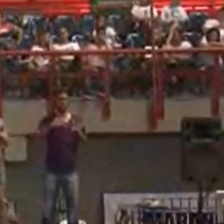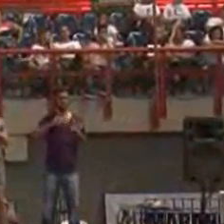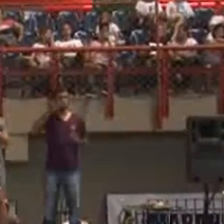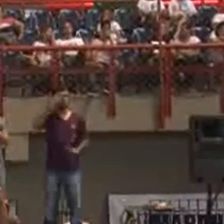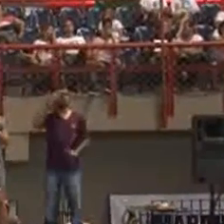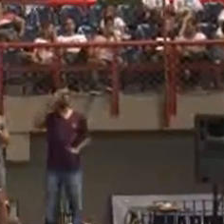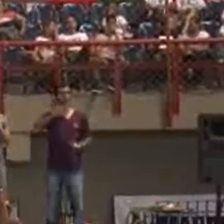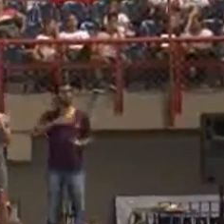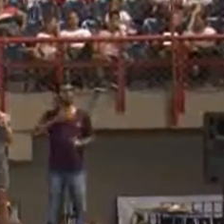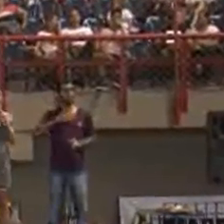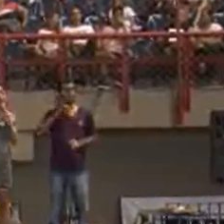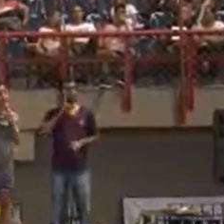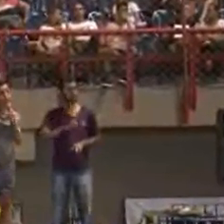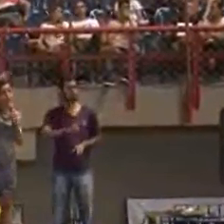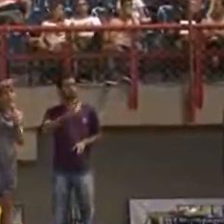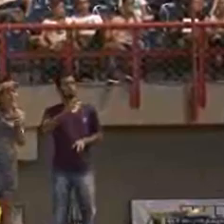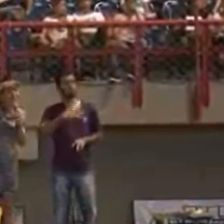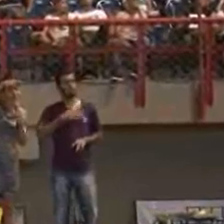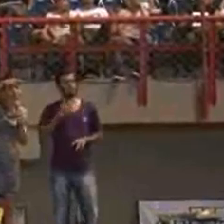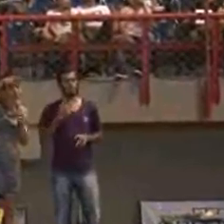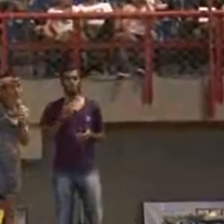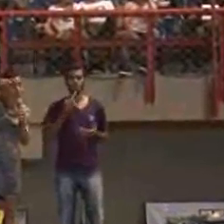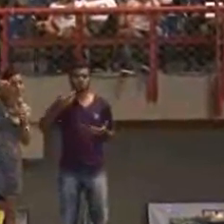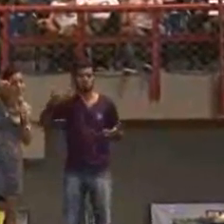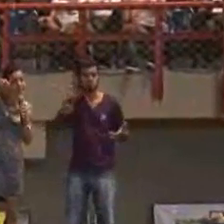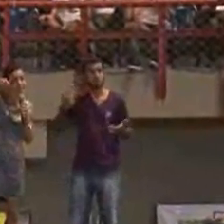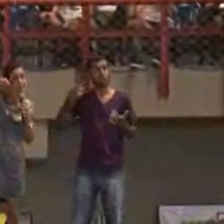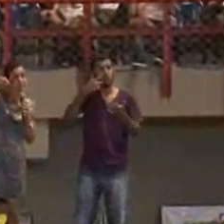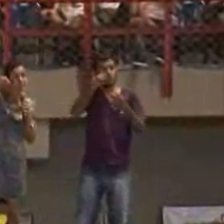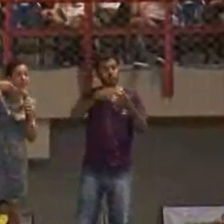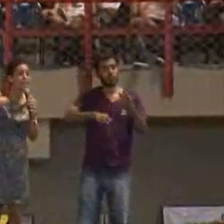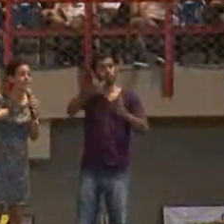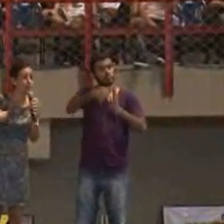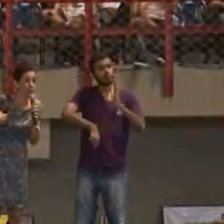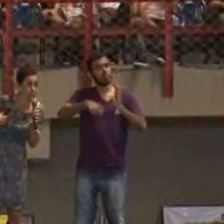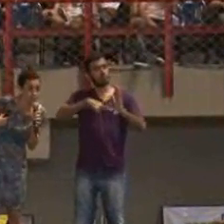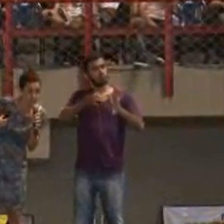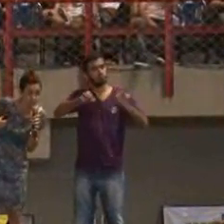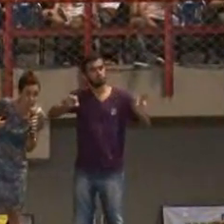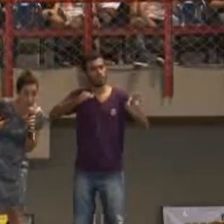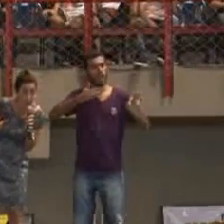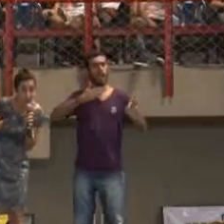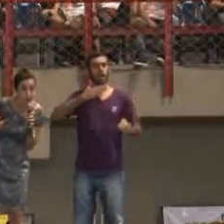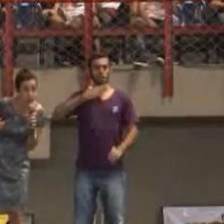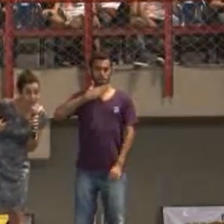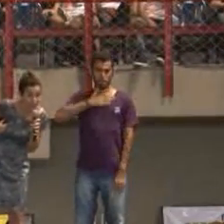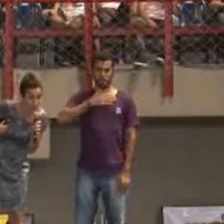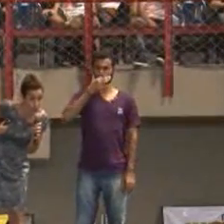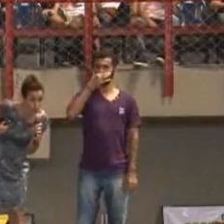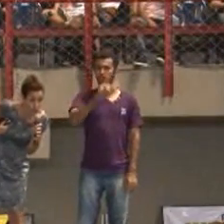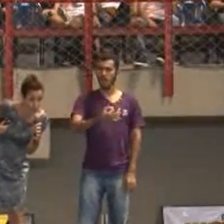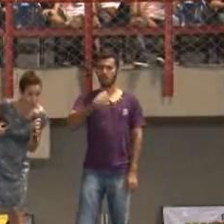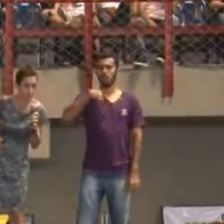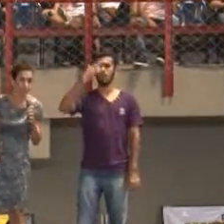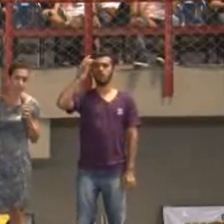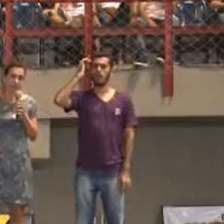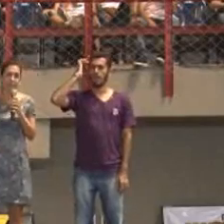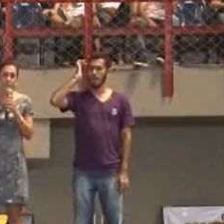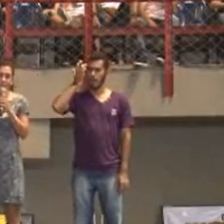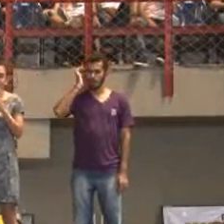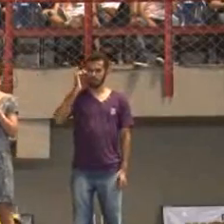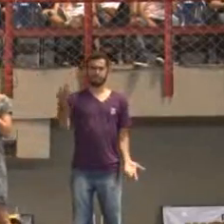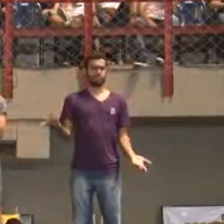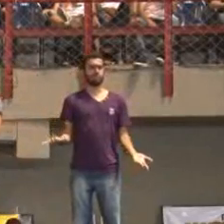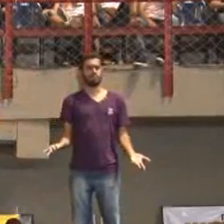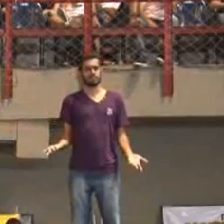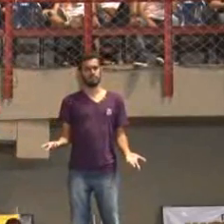a meu ver. Acabei de corrigir a redação com essa frase. Na minha opinião, eu acho. Por